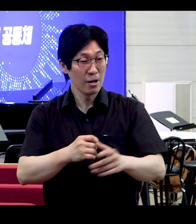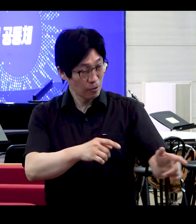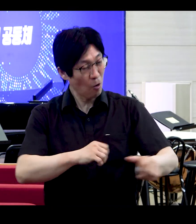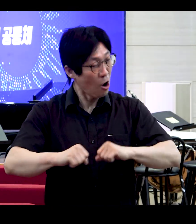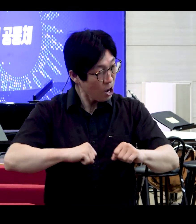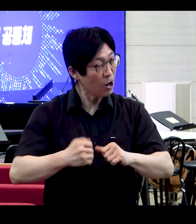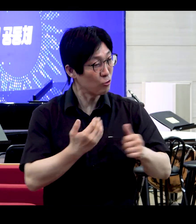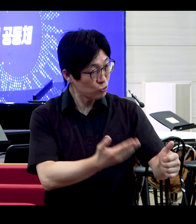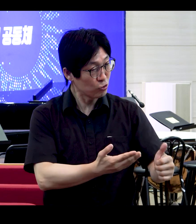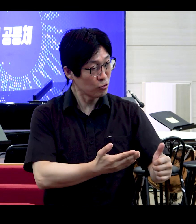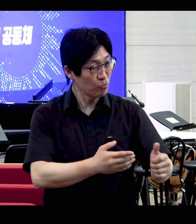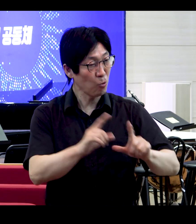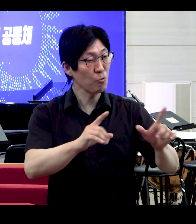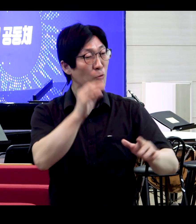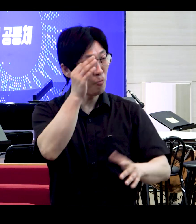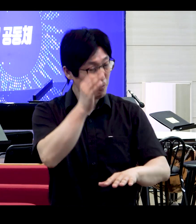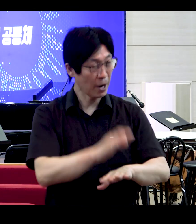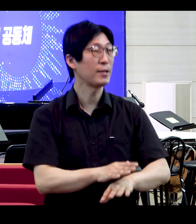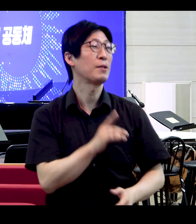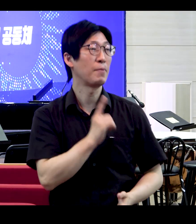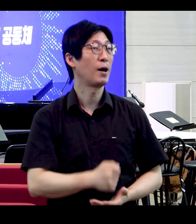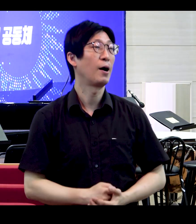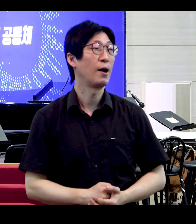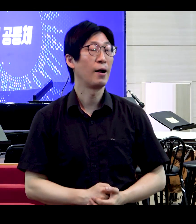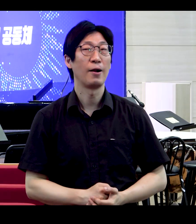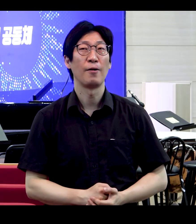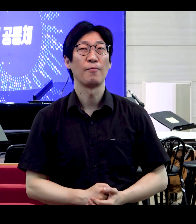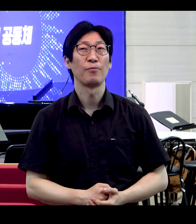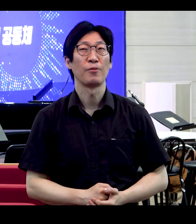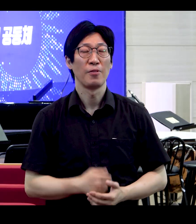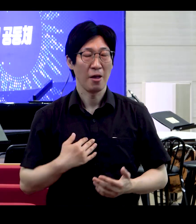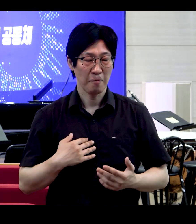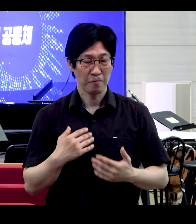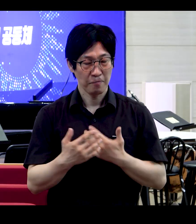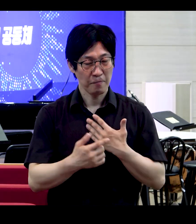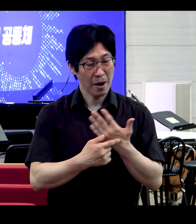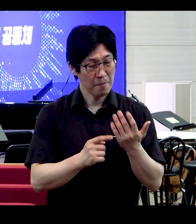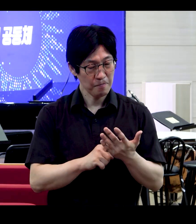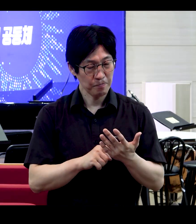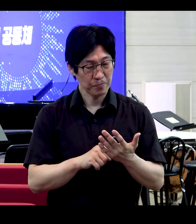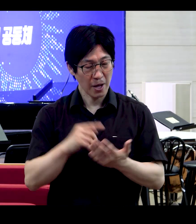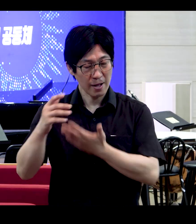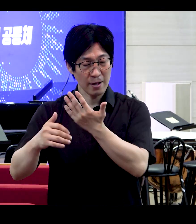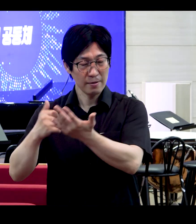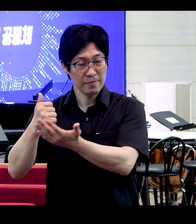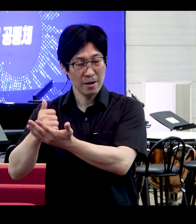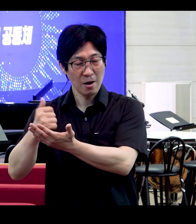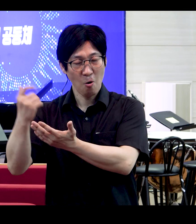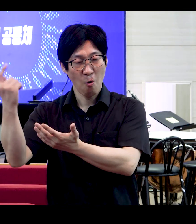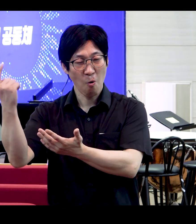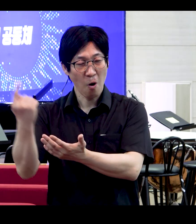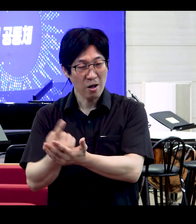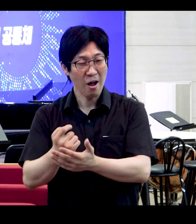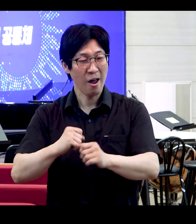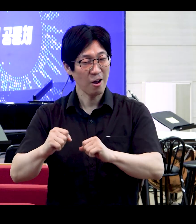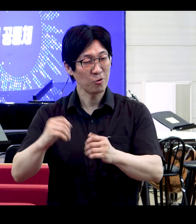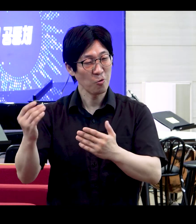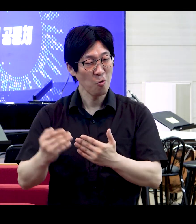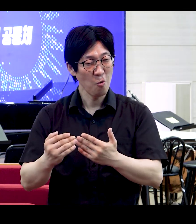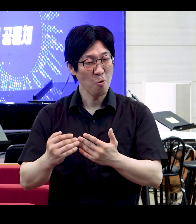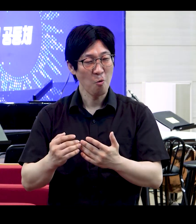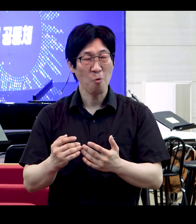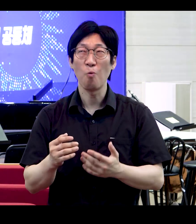역사하시는데, 그런 마음 때문에 정말 설명할 수 없는 하나님의 임재에 대한 감동과